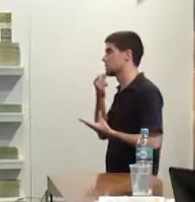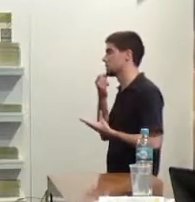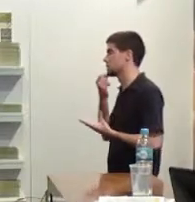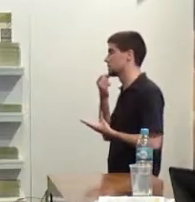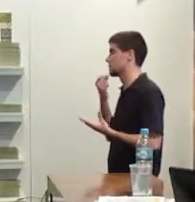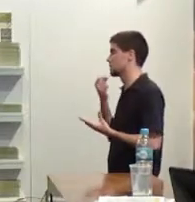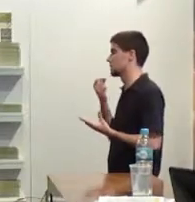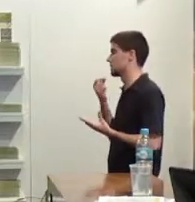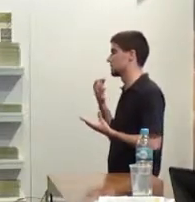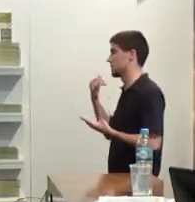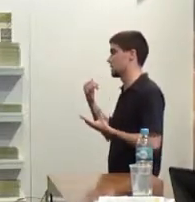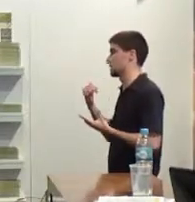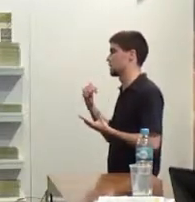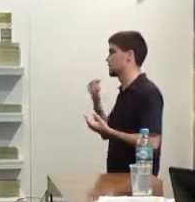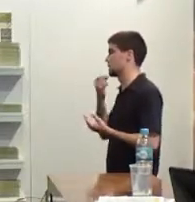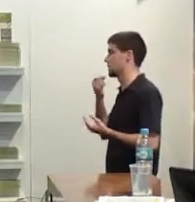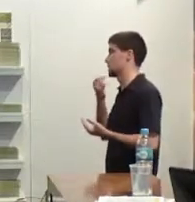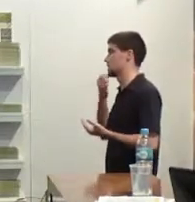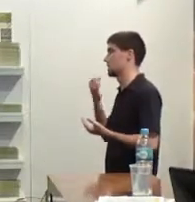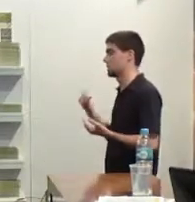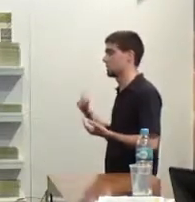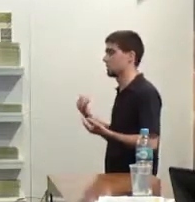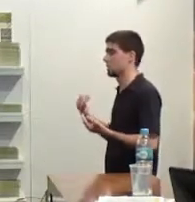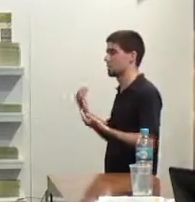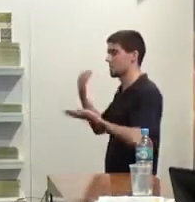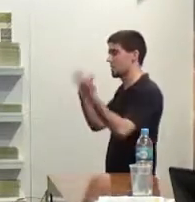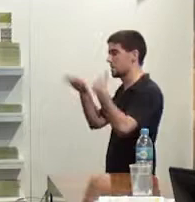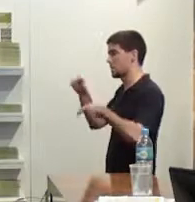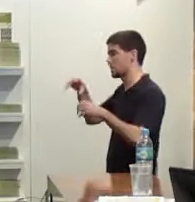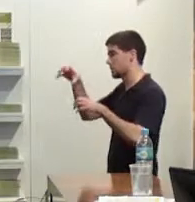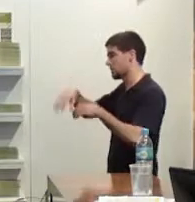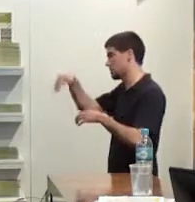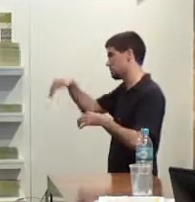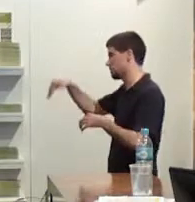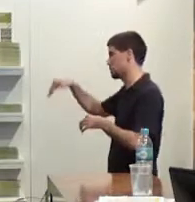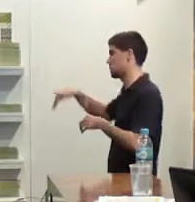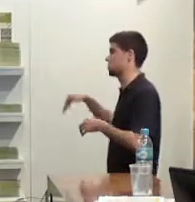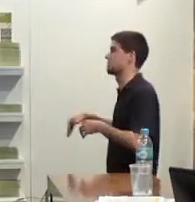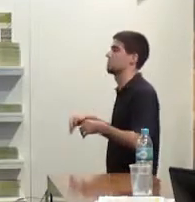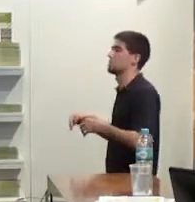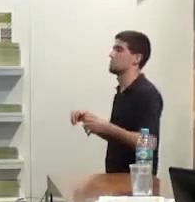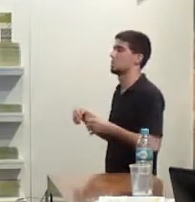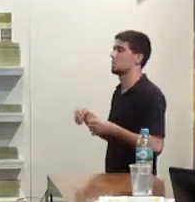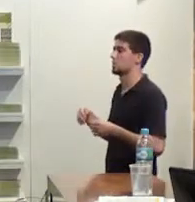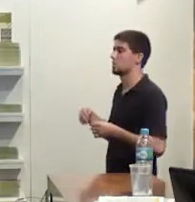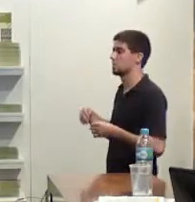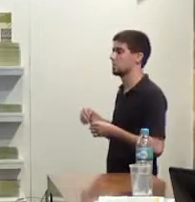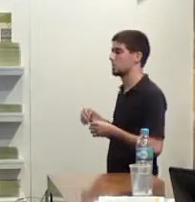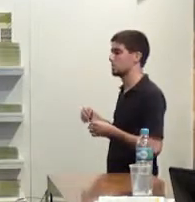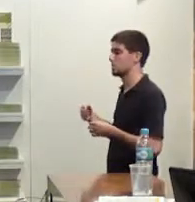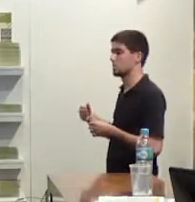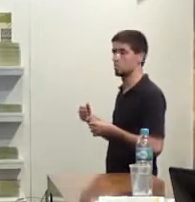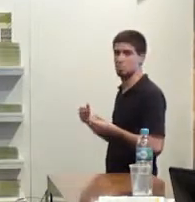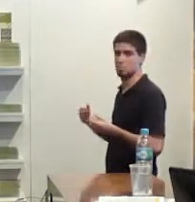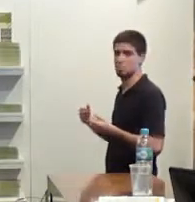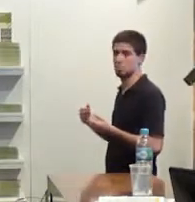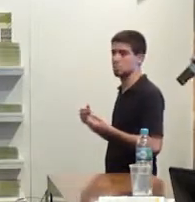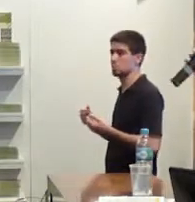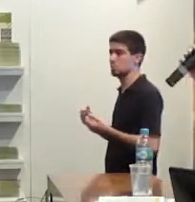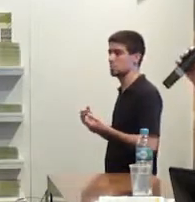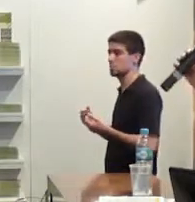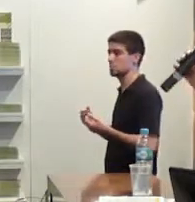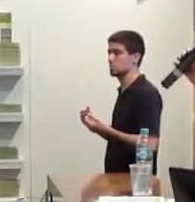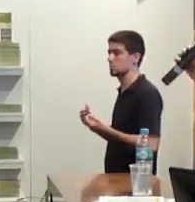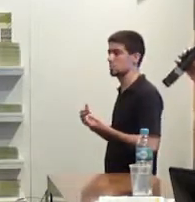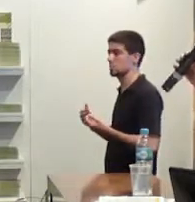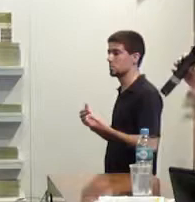nuevas estaciones a una determinada línea, obviamente la afluencia de público, la afluencia de pasajeros